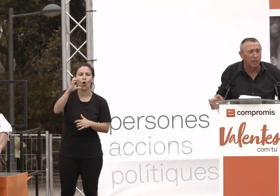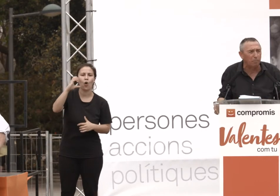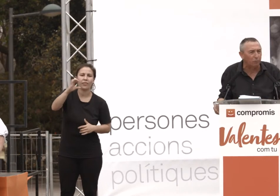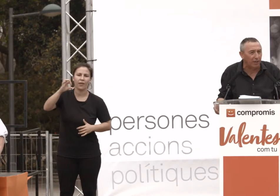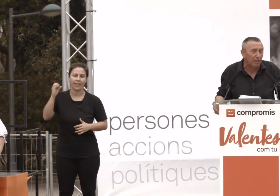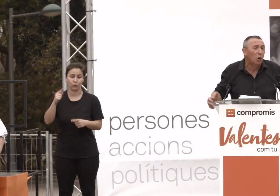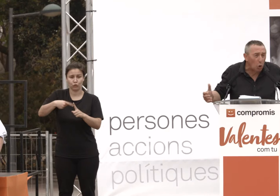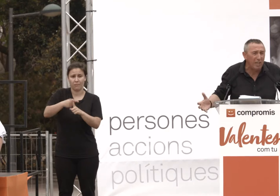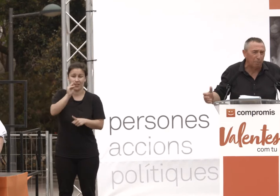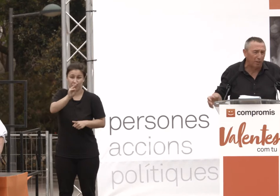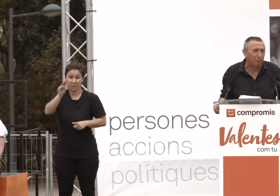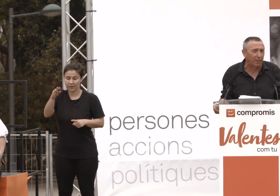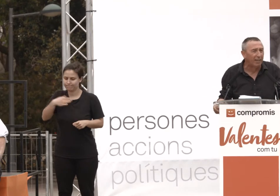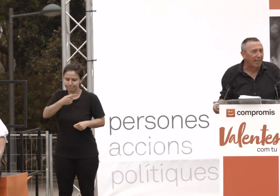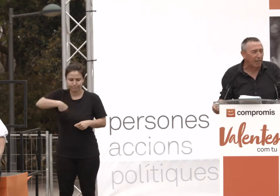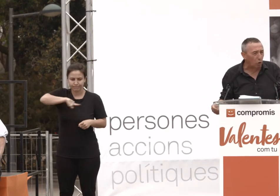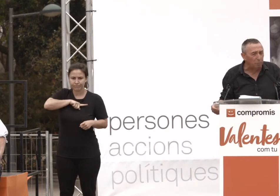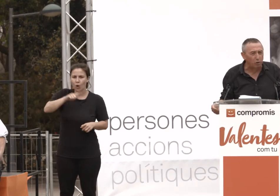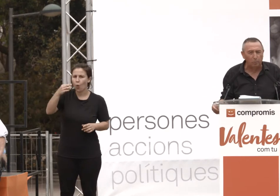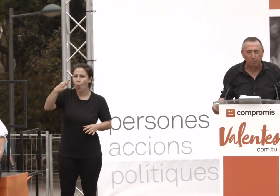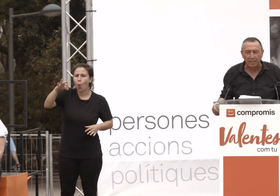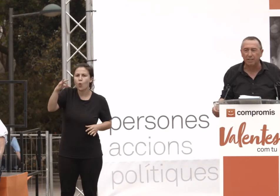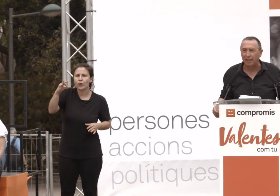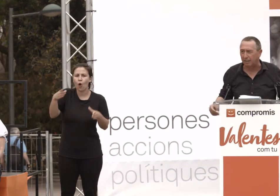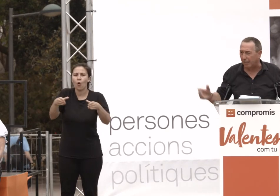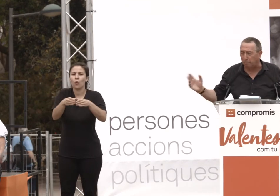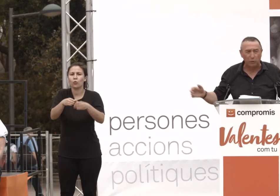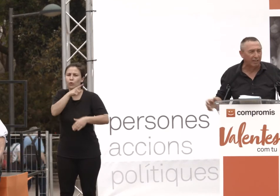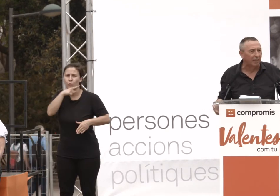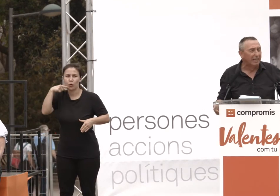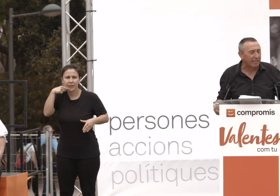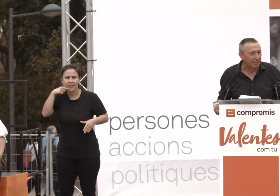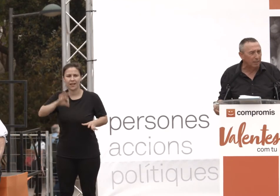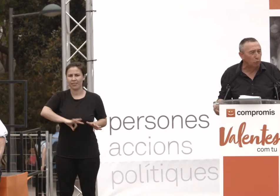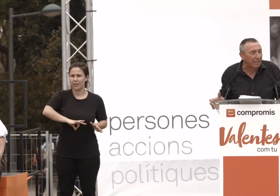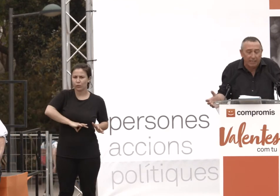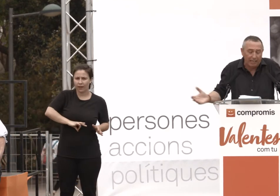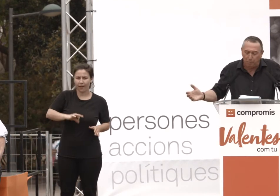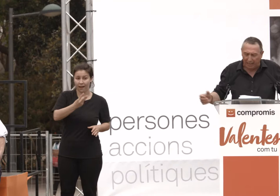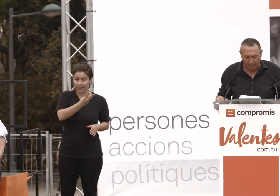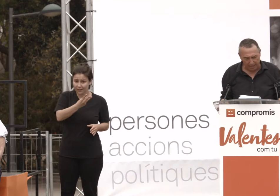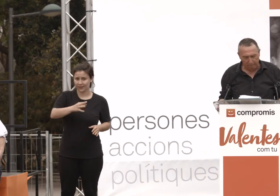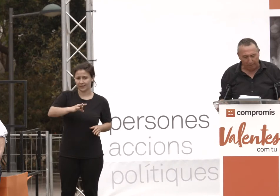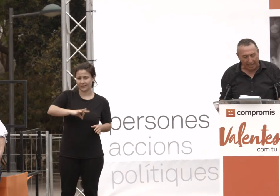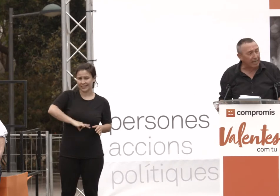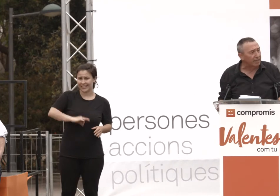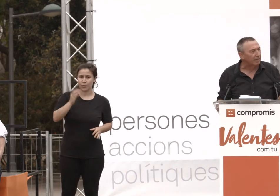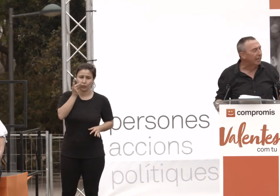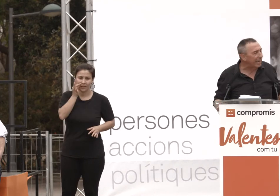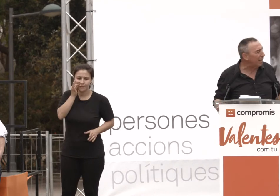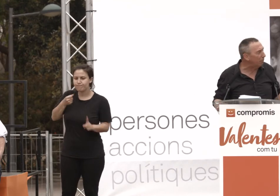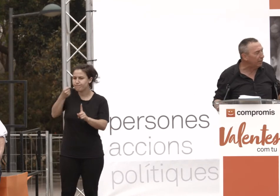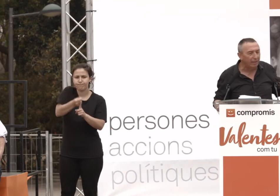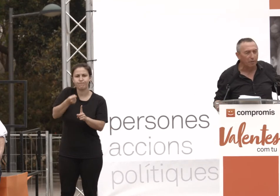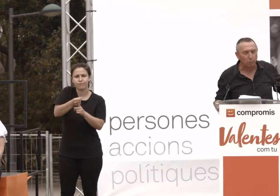tant, l'únic que puc fer, l'únic que podem fer el grup de compromís, la diputada i els tres diputats, és pegar canya.